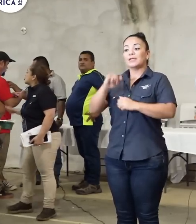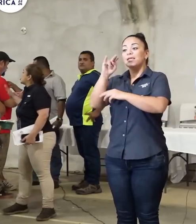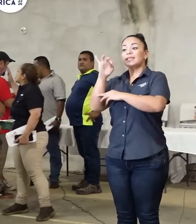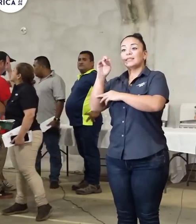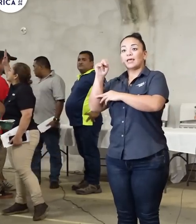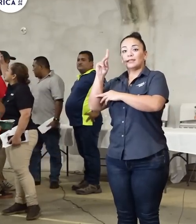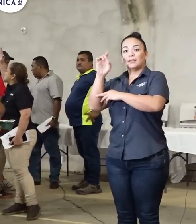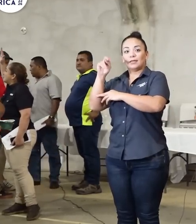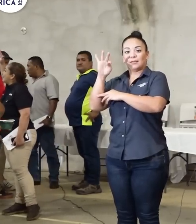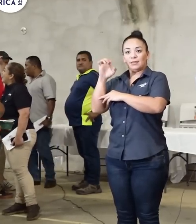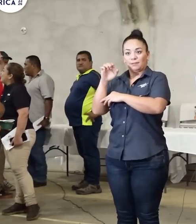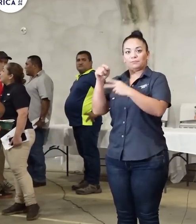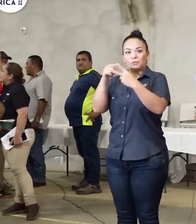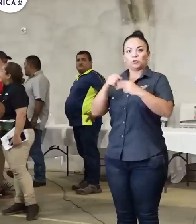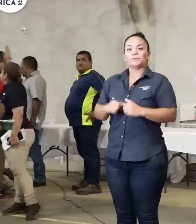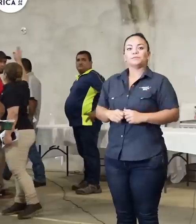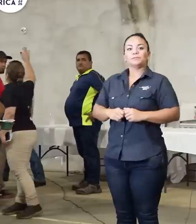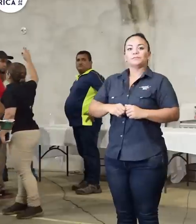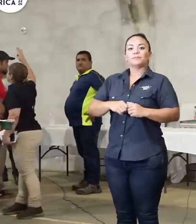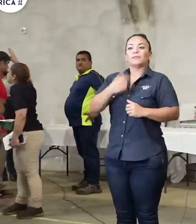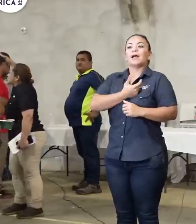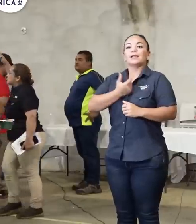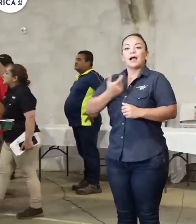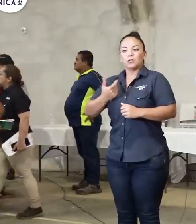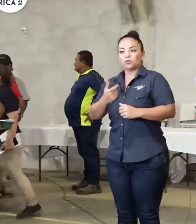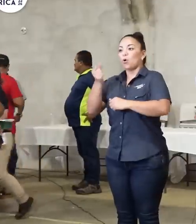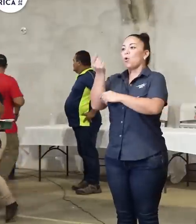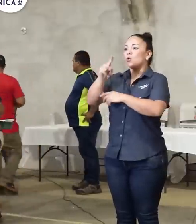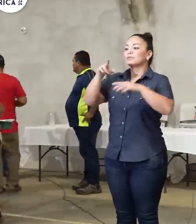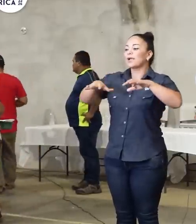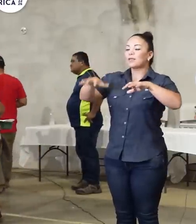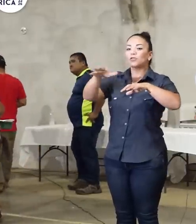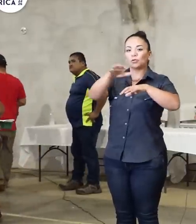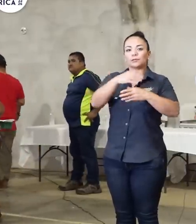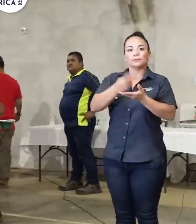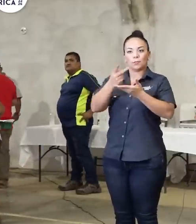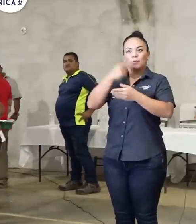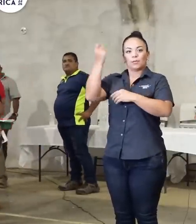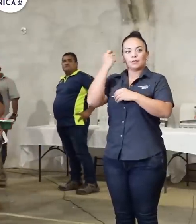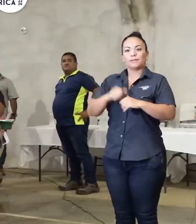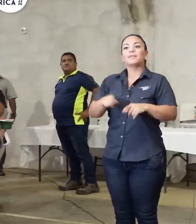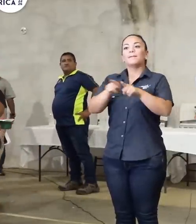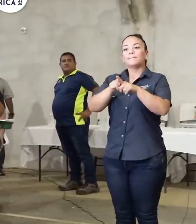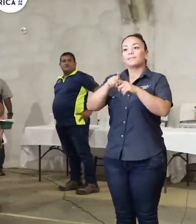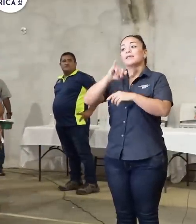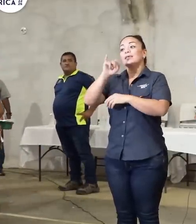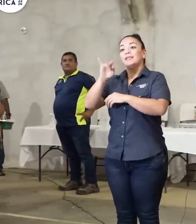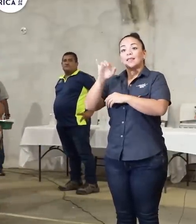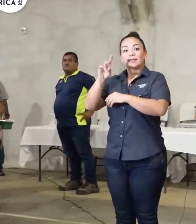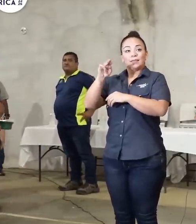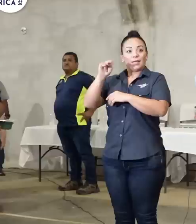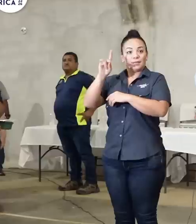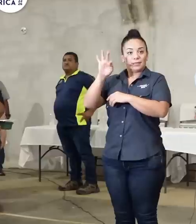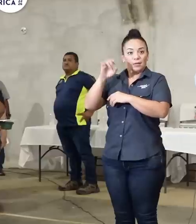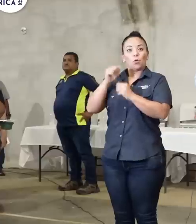intendente, los alcaldes de los 11 cantones y el intendente con las 12